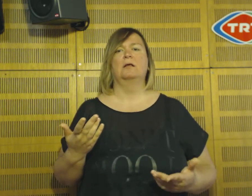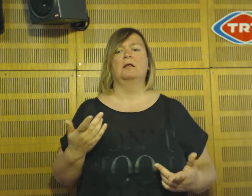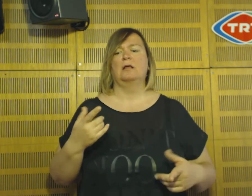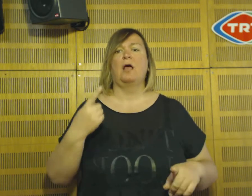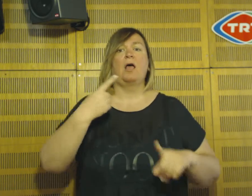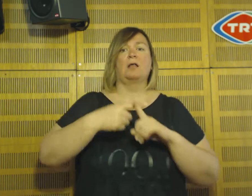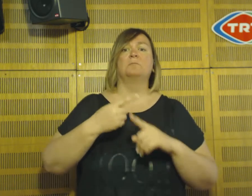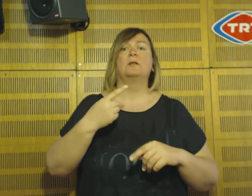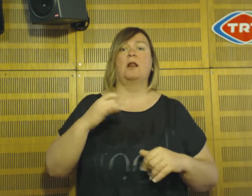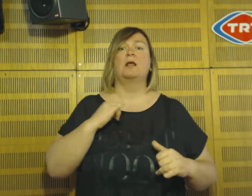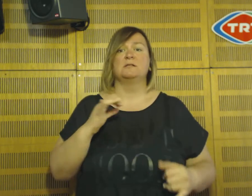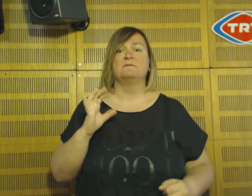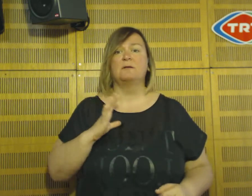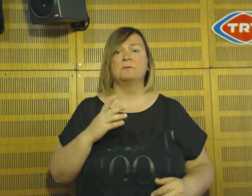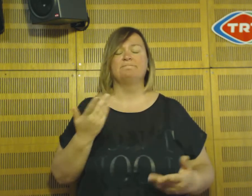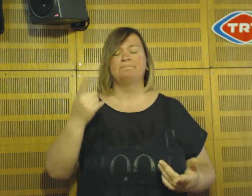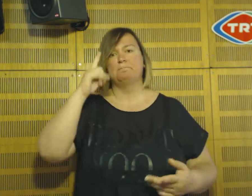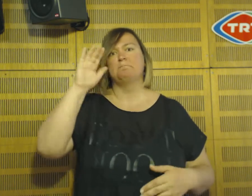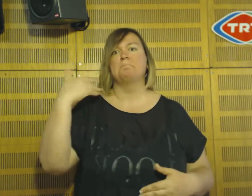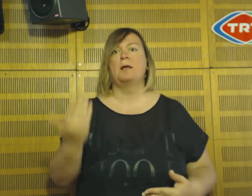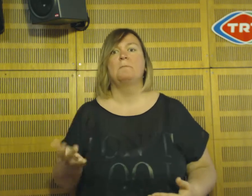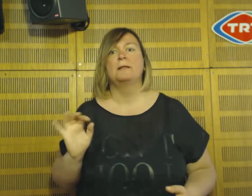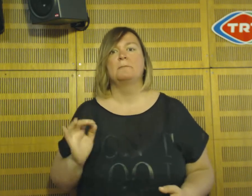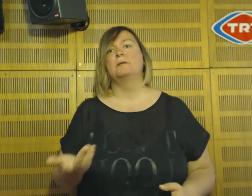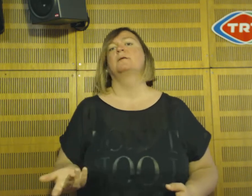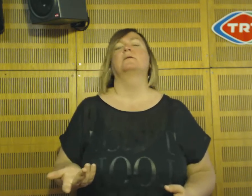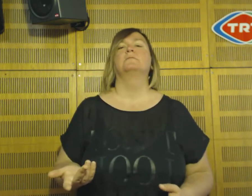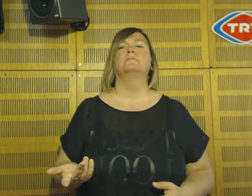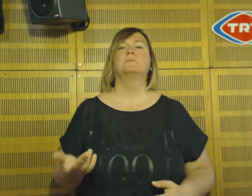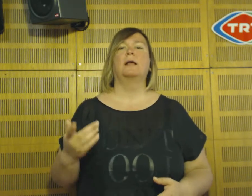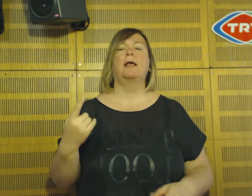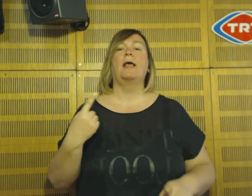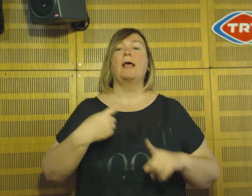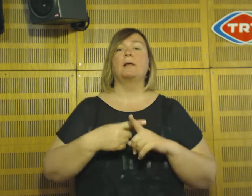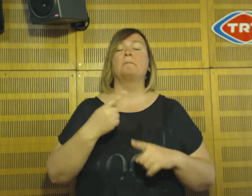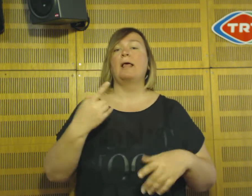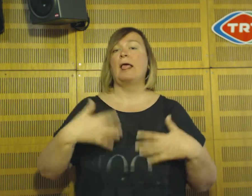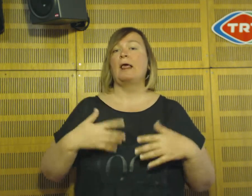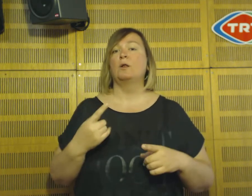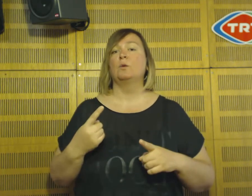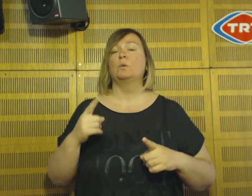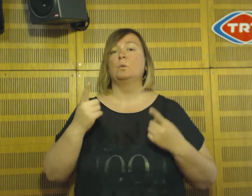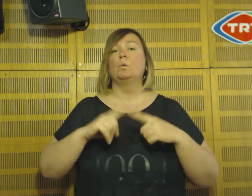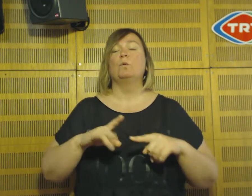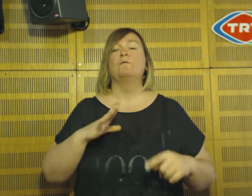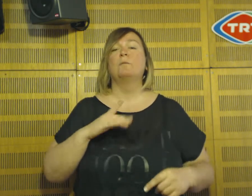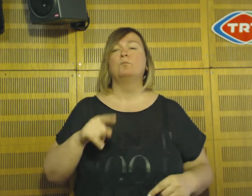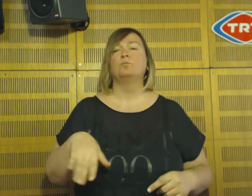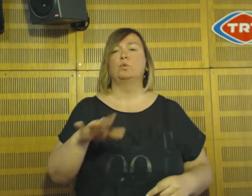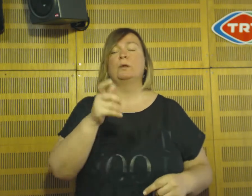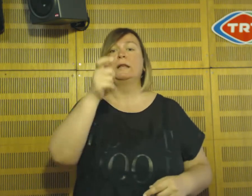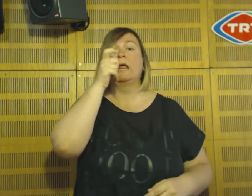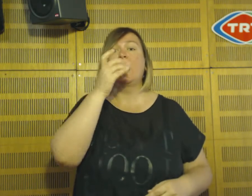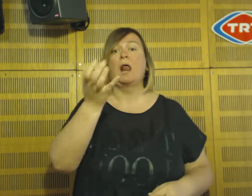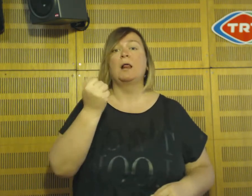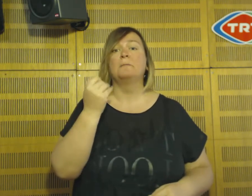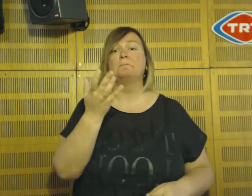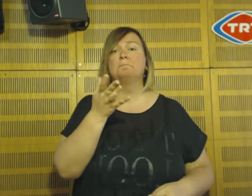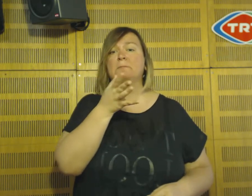rahatsızlığı var mı? Mesela epilepsi gibi. Ya da ek bir engel türü var mı? Bütün bunları dikkate alabilecek şekilde engel